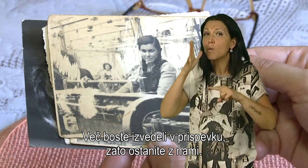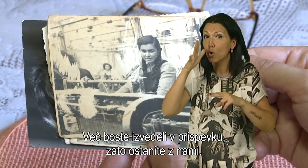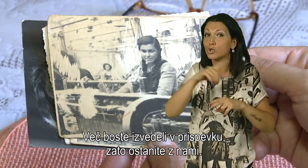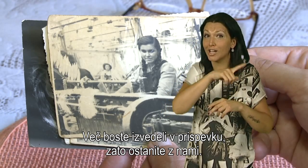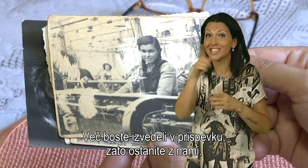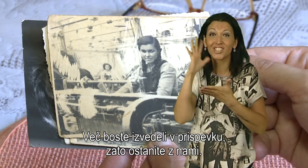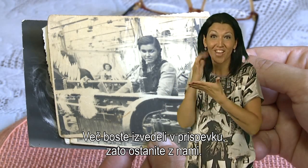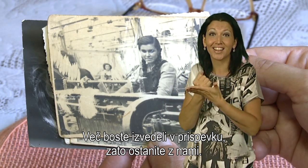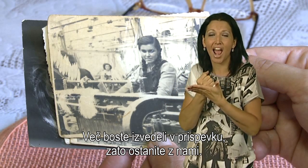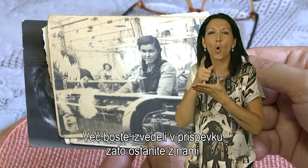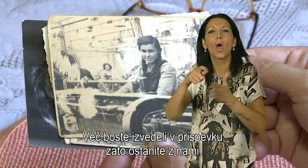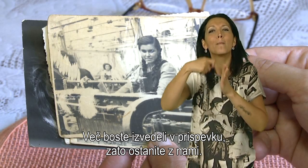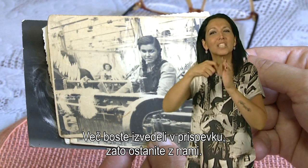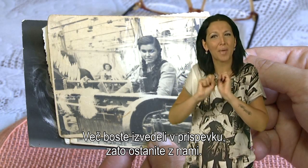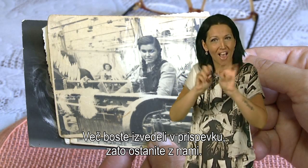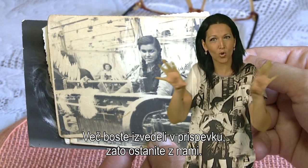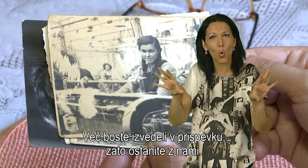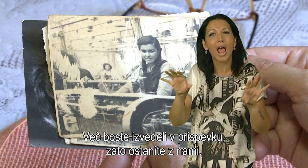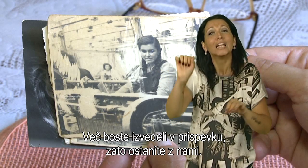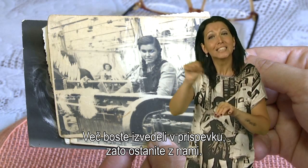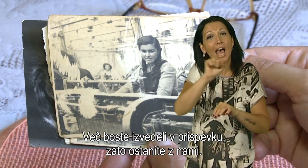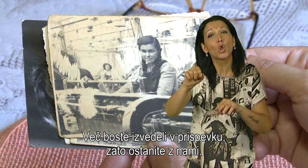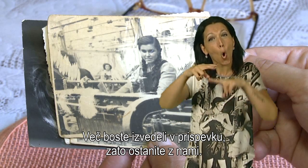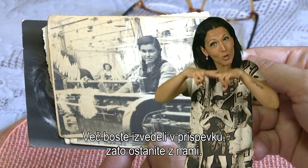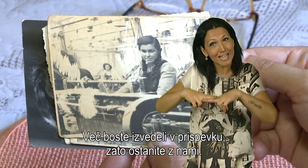Več boste izvedeli v prispevku, zato ostanite z nami.